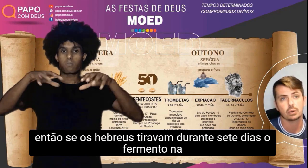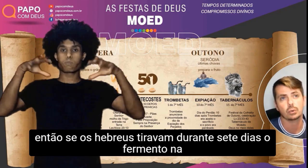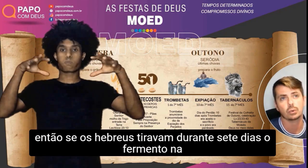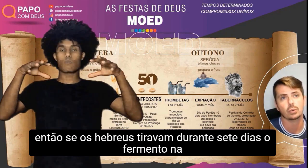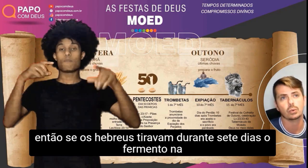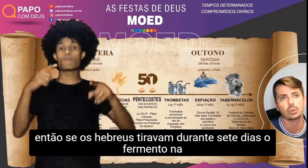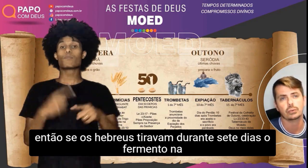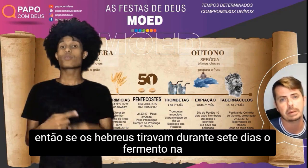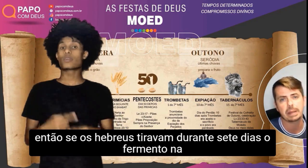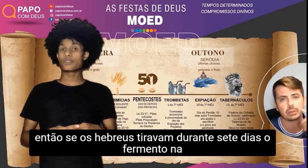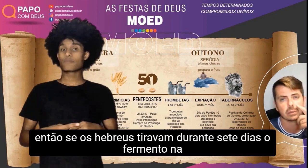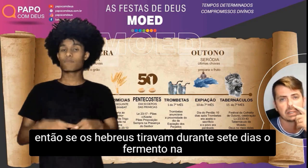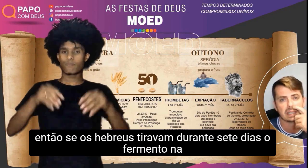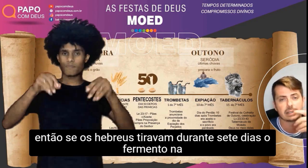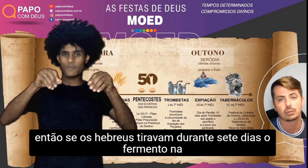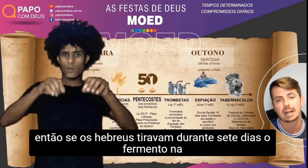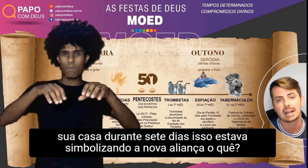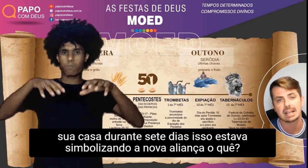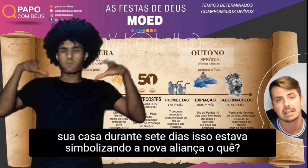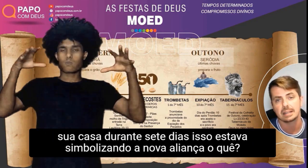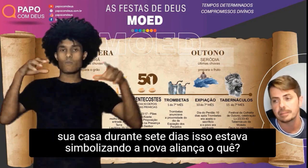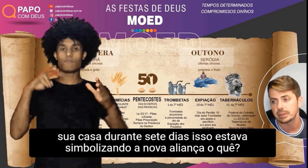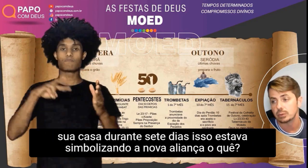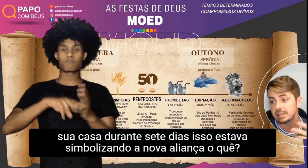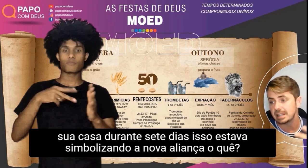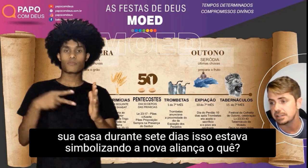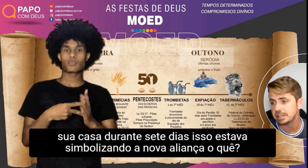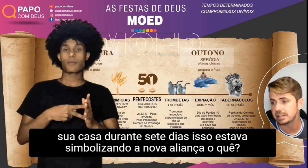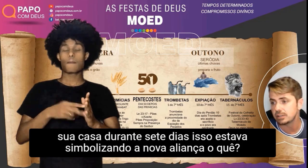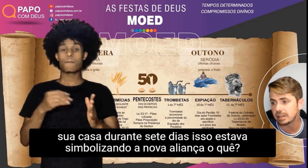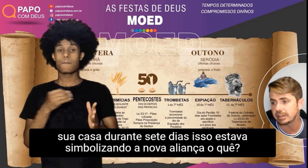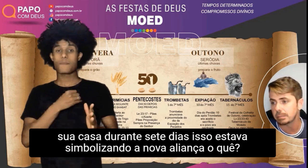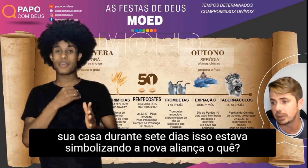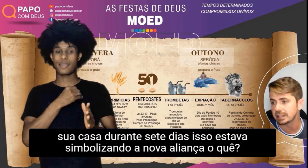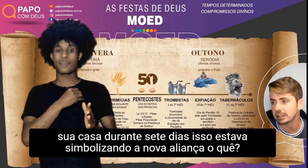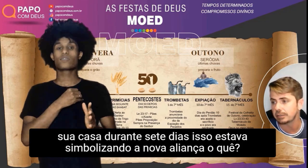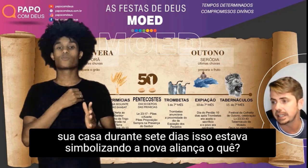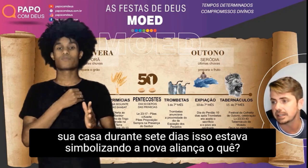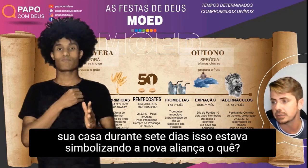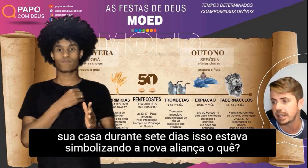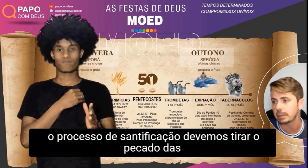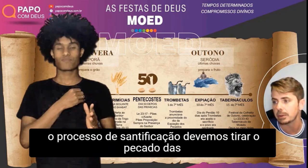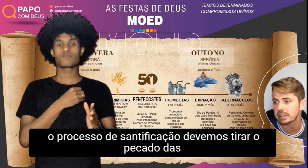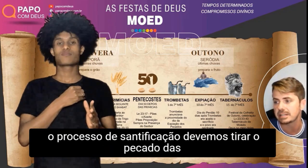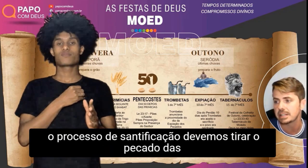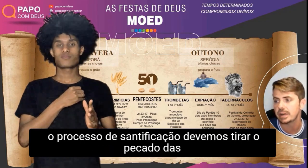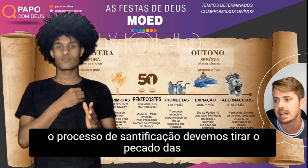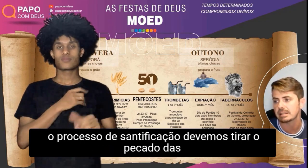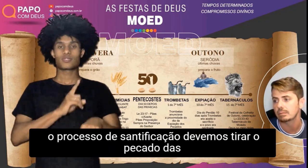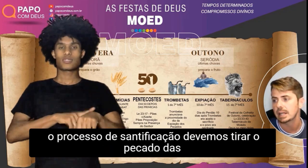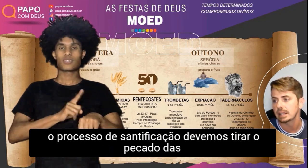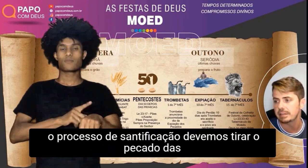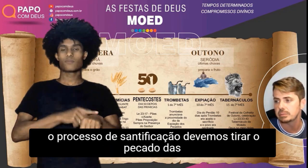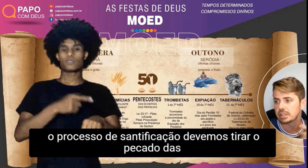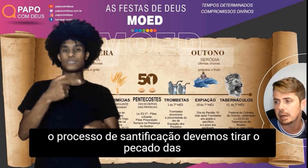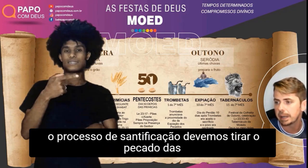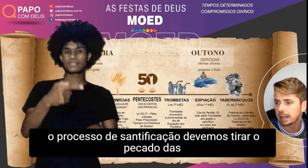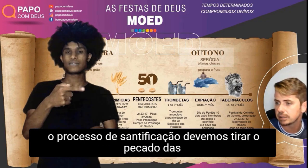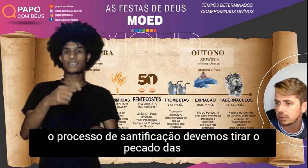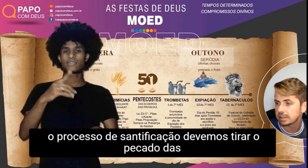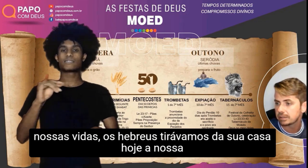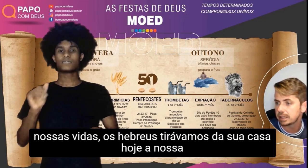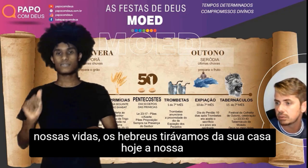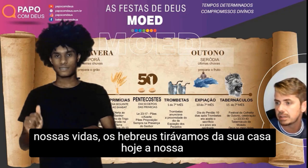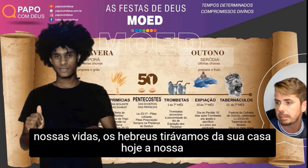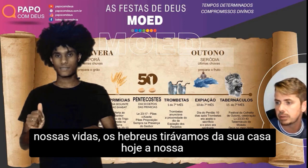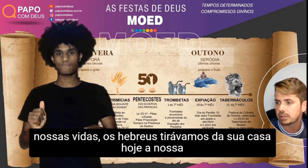dias o fermento lá da sua casa, durante 7 dias, isso estava simbolizando a nova aliança, o quê? O processo de santificação. Devemos tirar o pecado